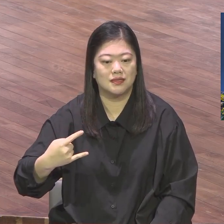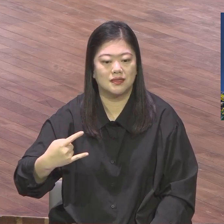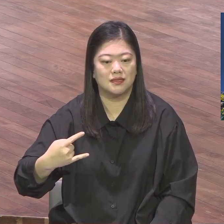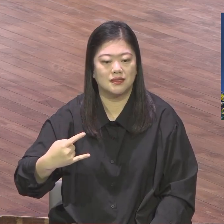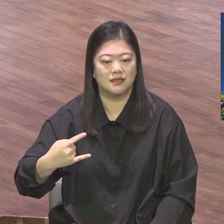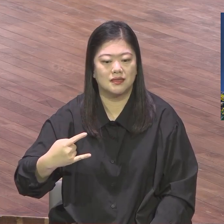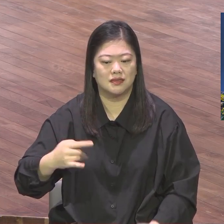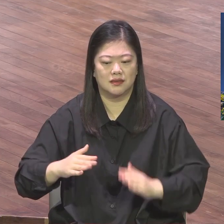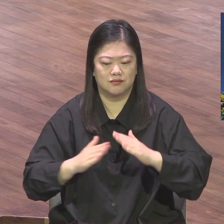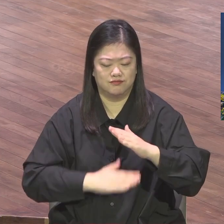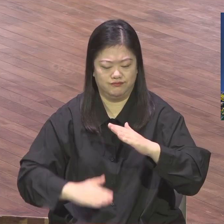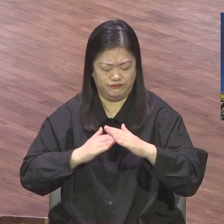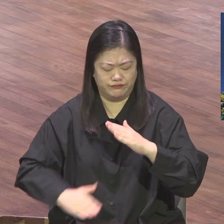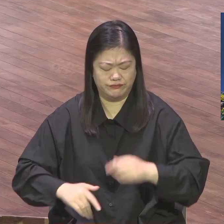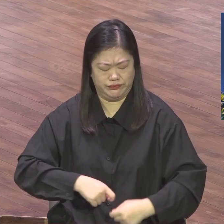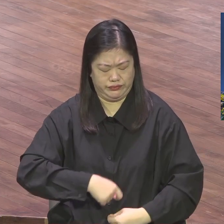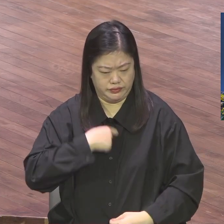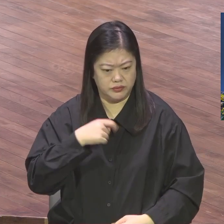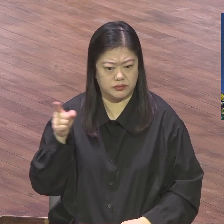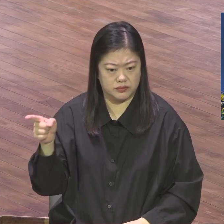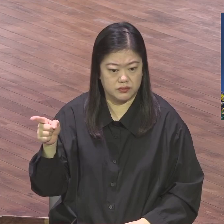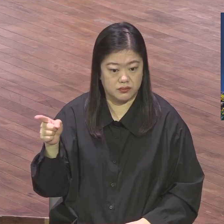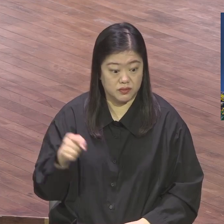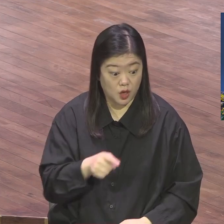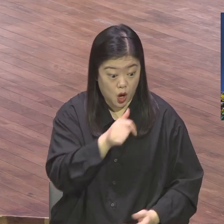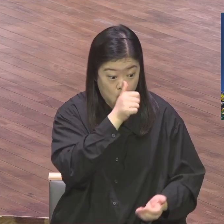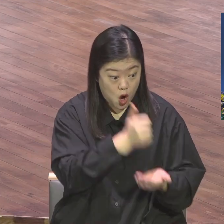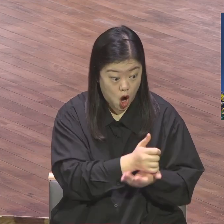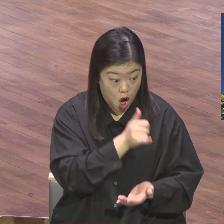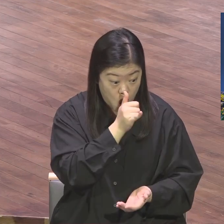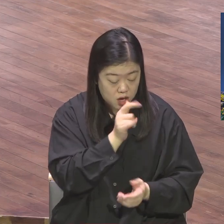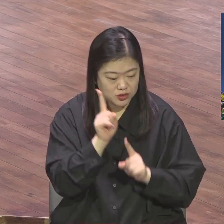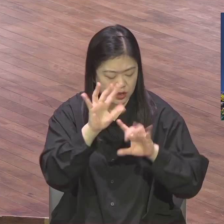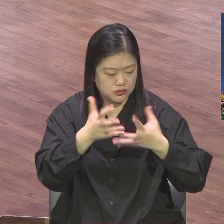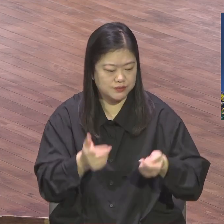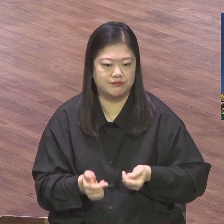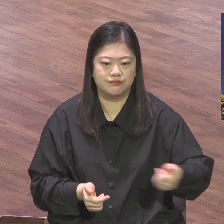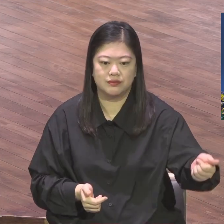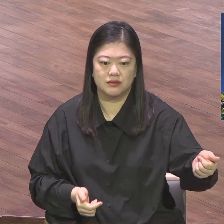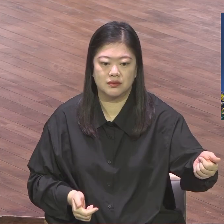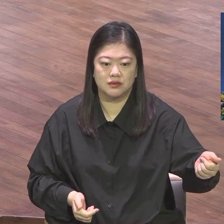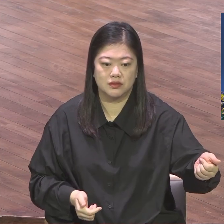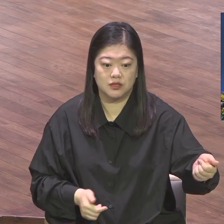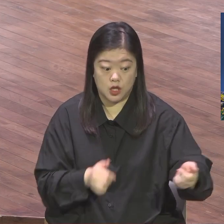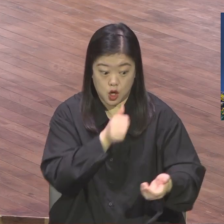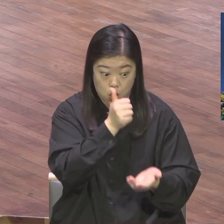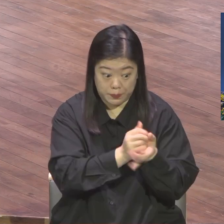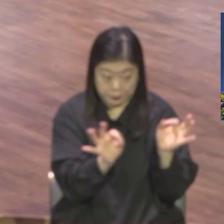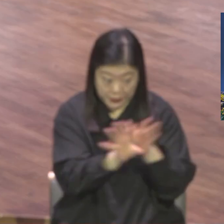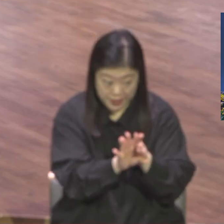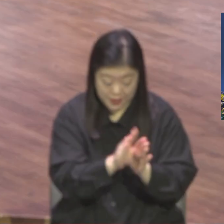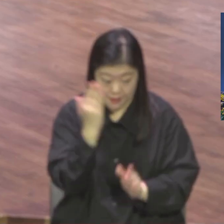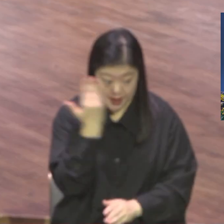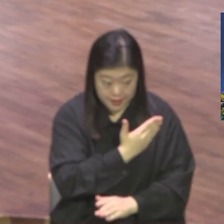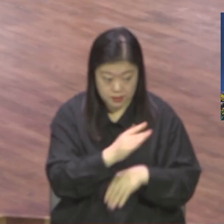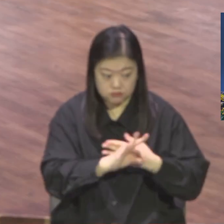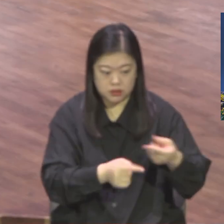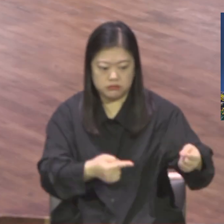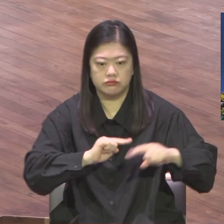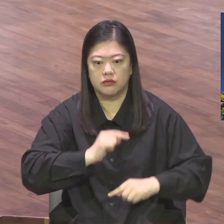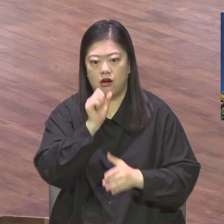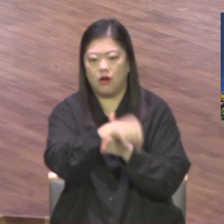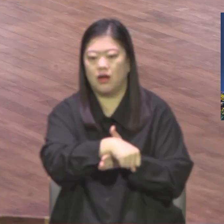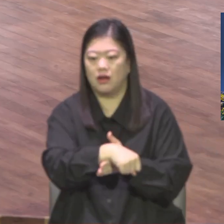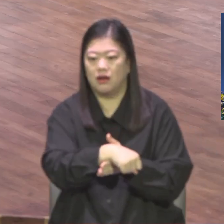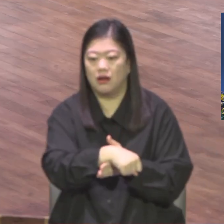그냥 그 상태로 놔주지 못하는 분이에요. 눈 감아주지 못하는 분이에요. 죄는